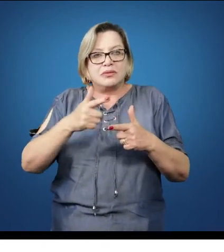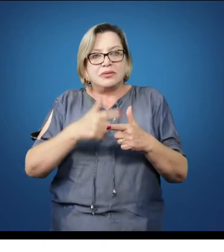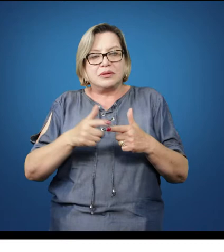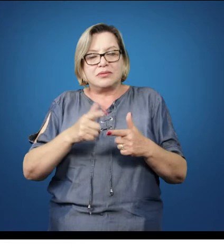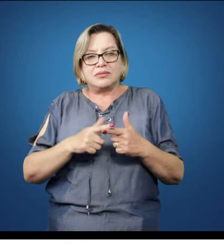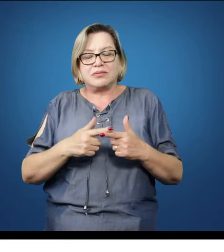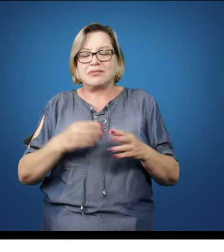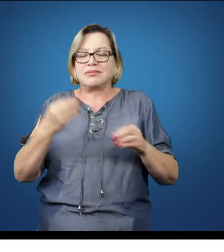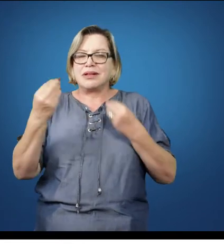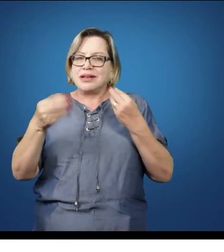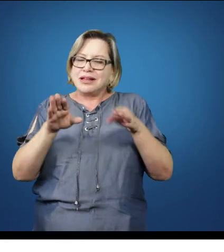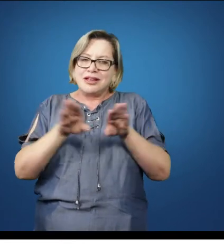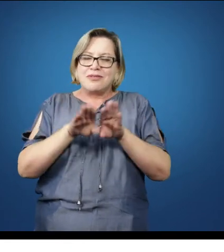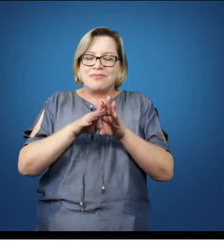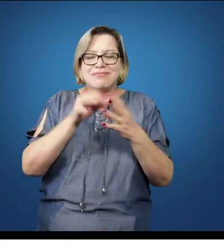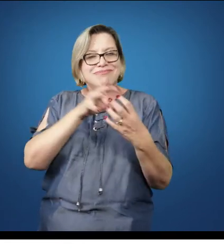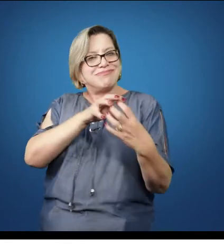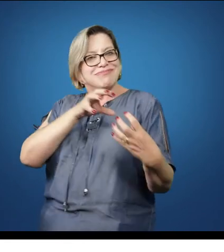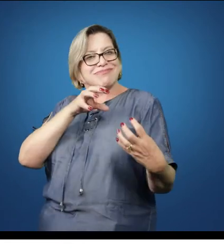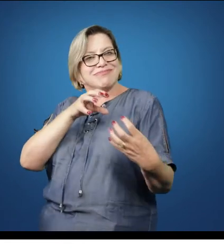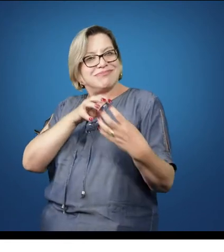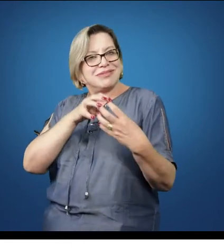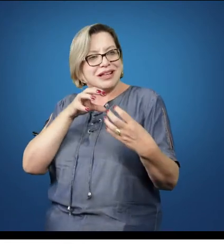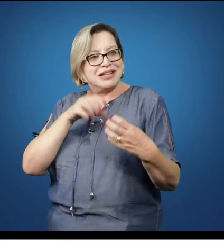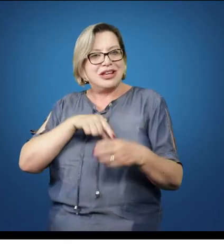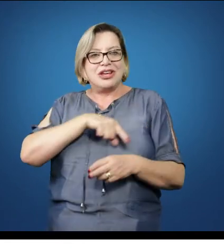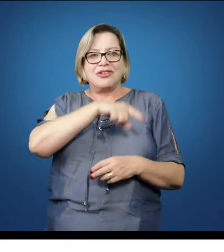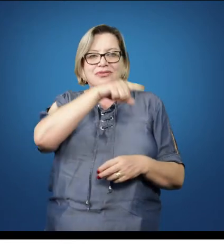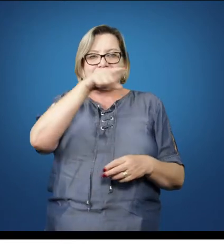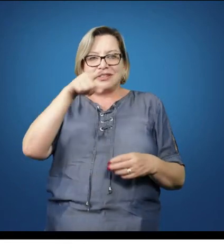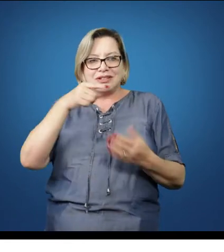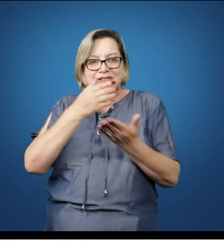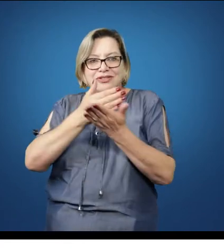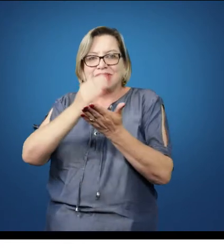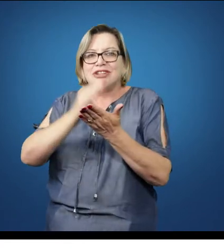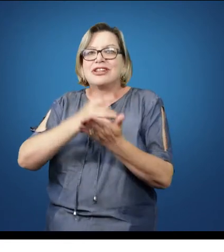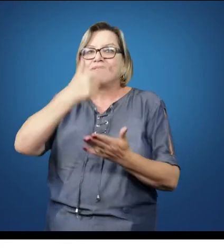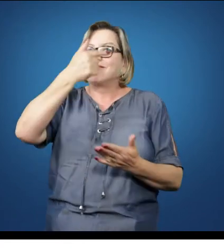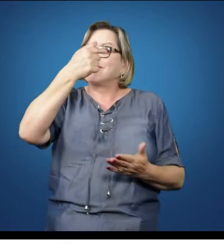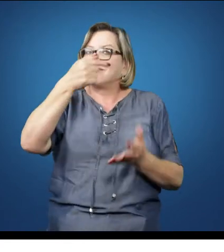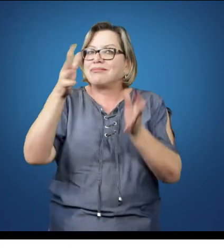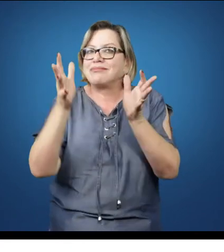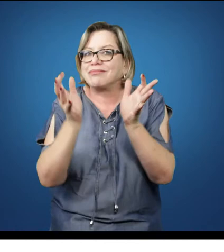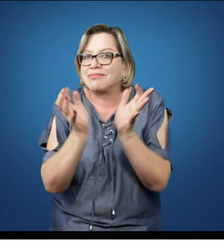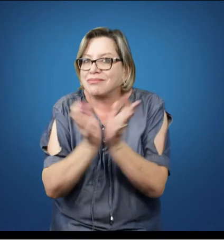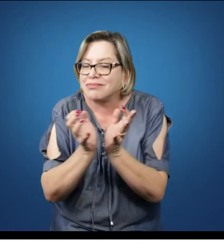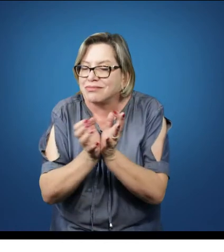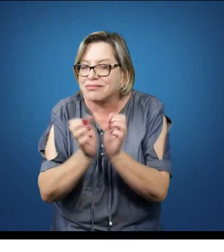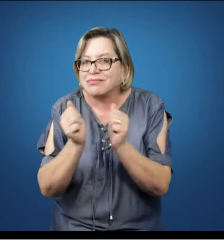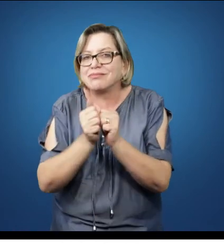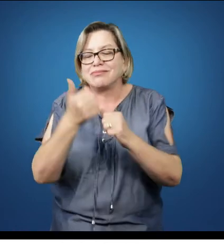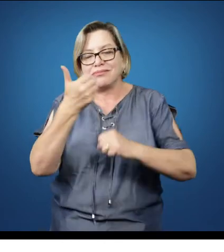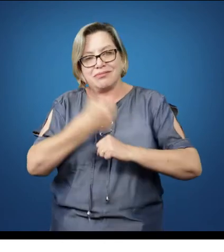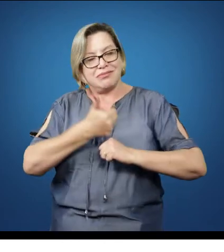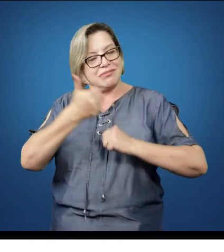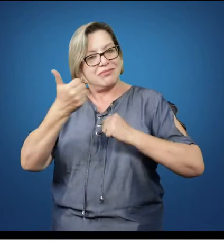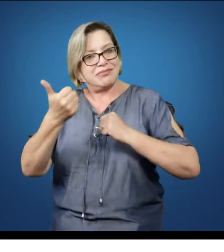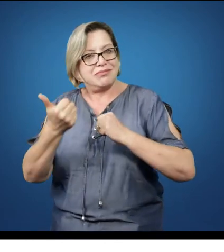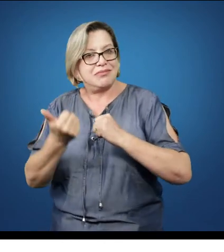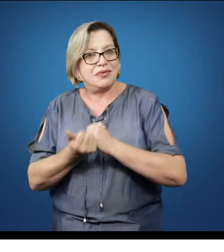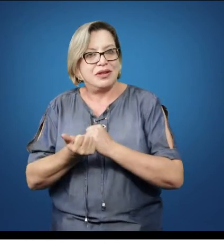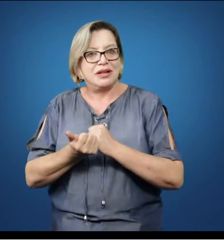envelhecimento e vocês serão divididos então em sete equipes dos seus tutores e